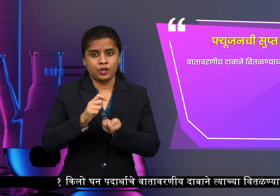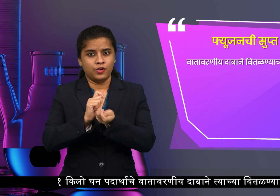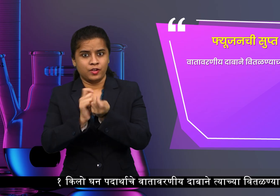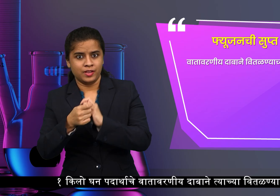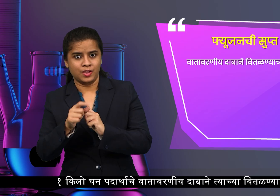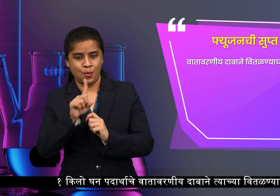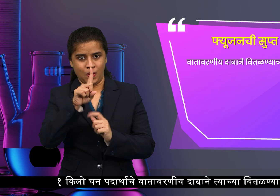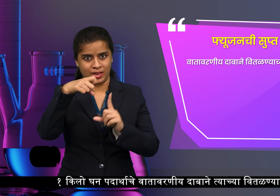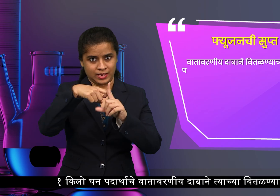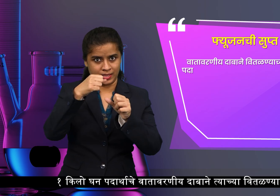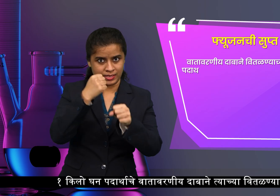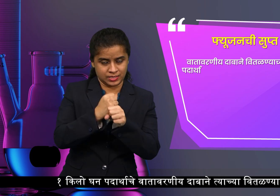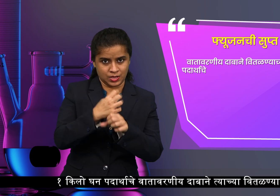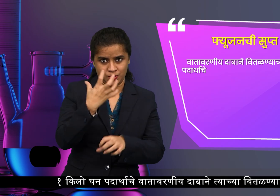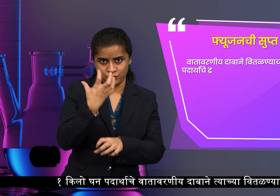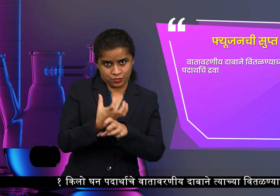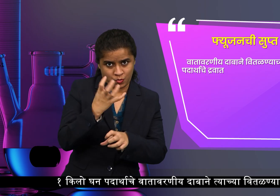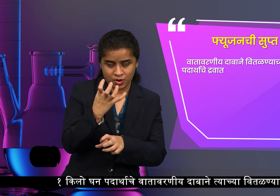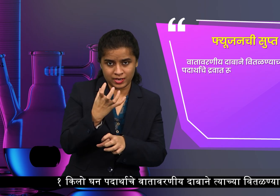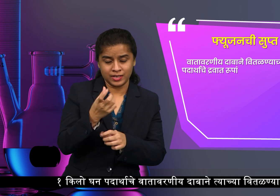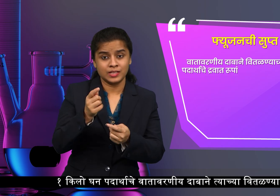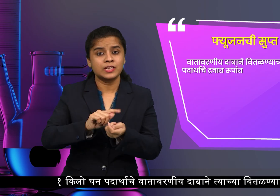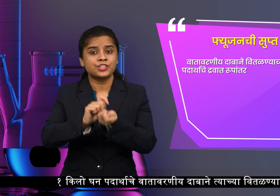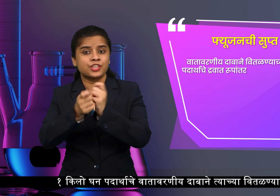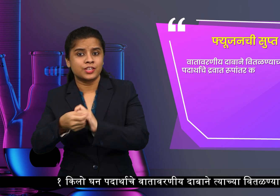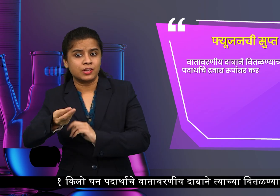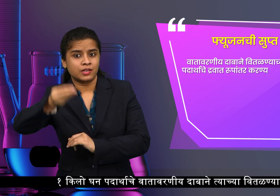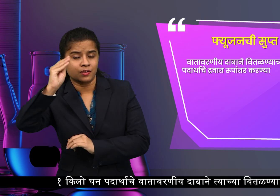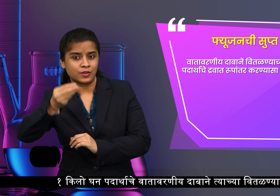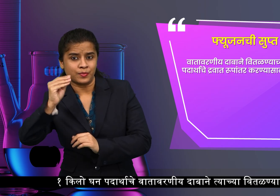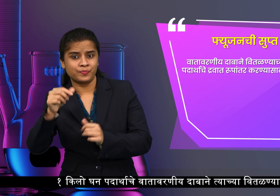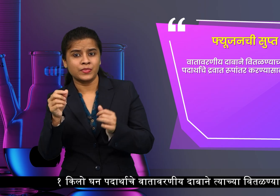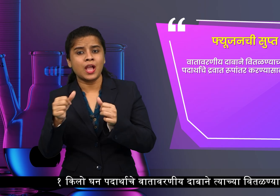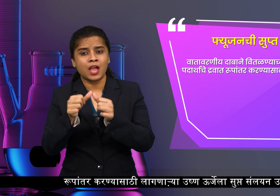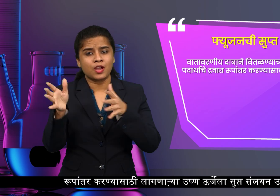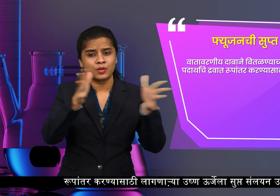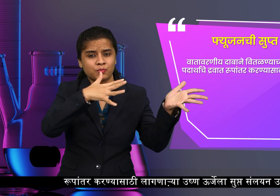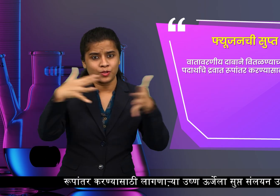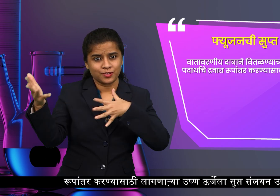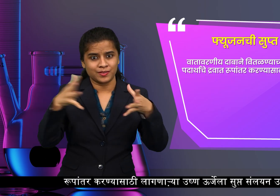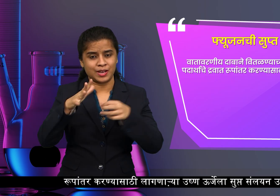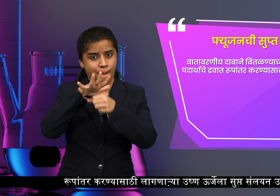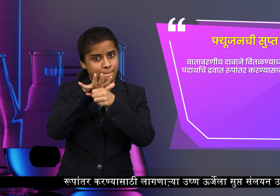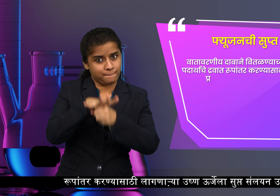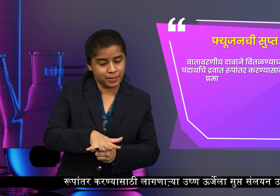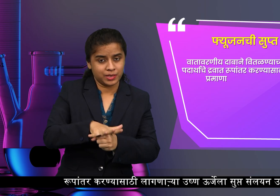वितळण्याच्या बिंदूवर आत्ता रूपांतर करण्यासाठी लागणाऱ्या